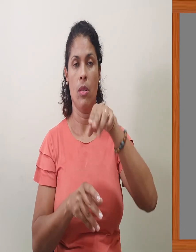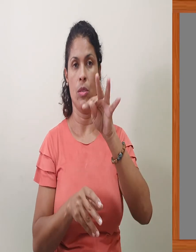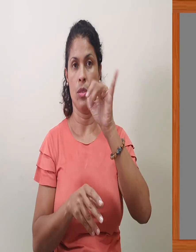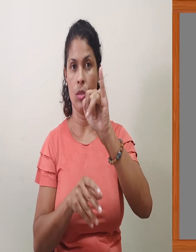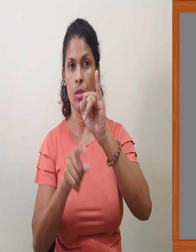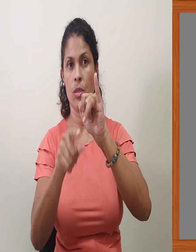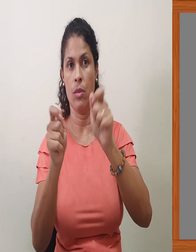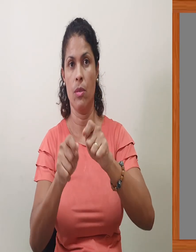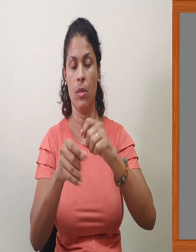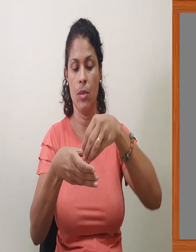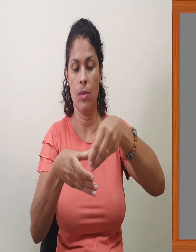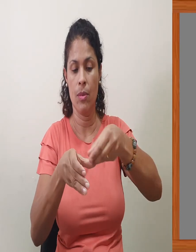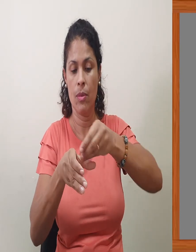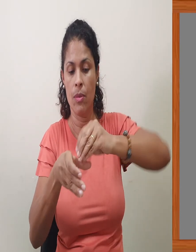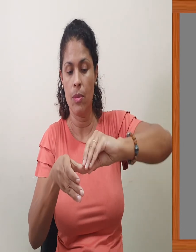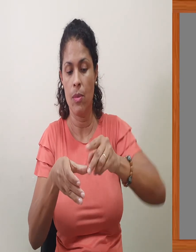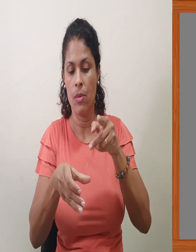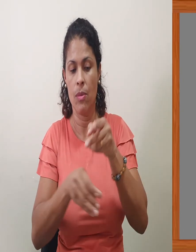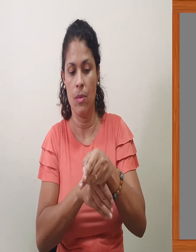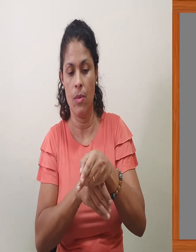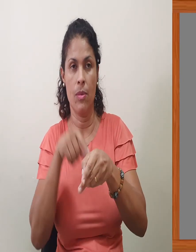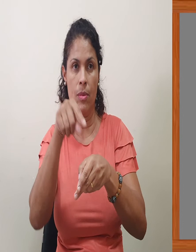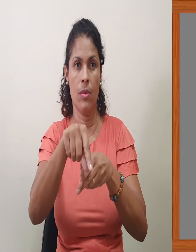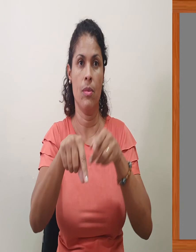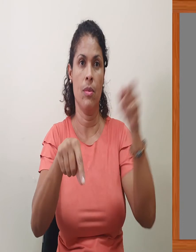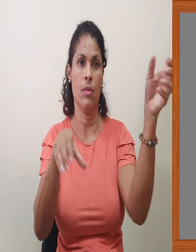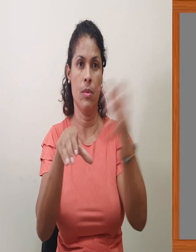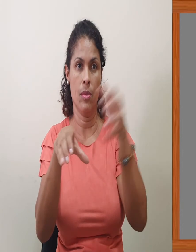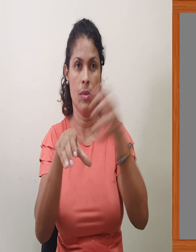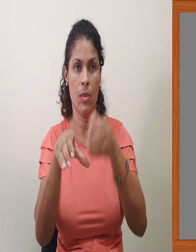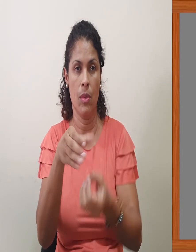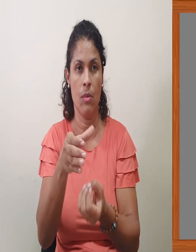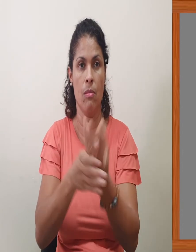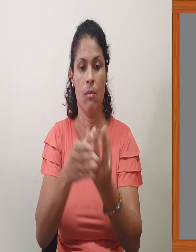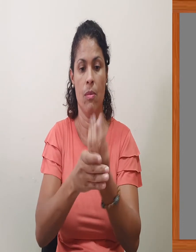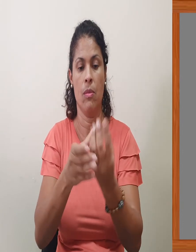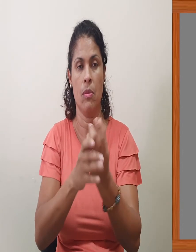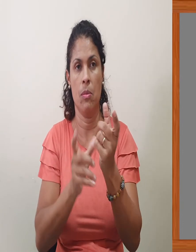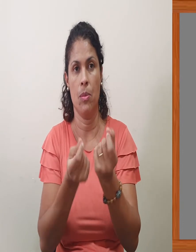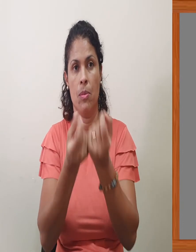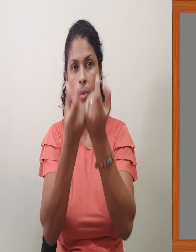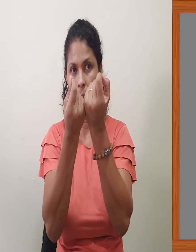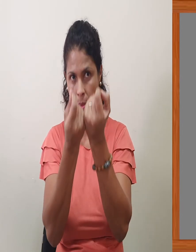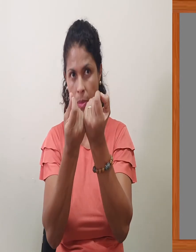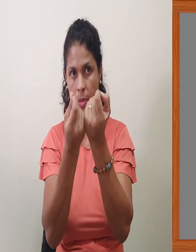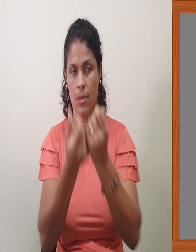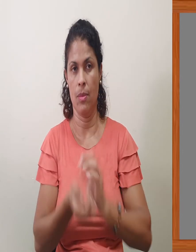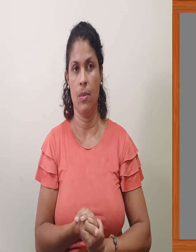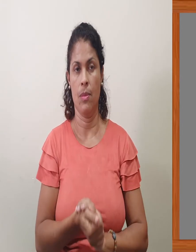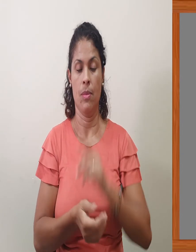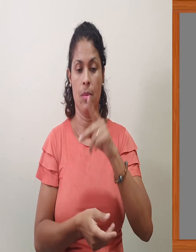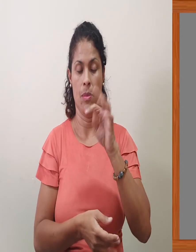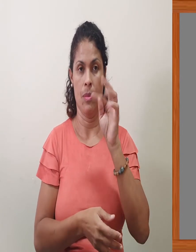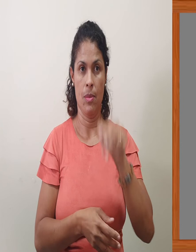Receptores de sobrevida induzem a produção de BCL2 antiapoptótico, inibindo a apoptose